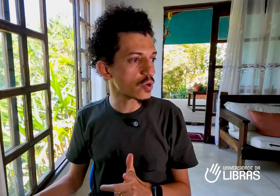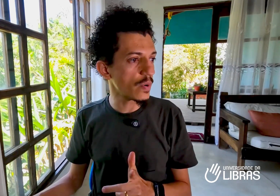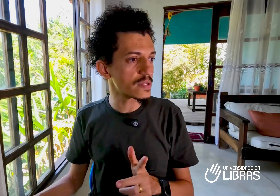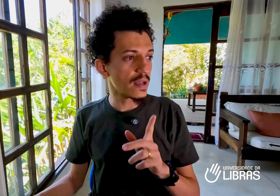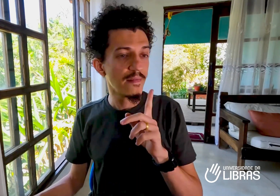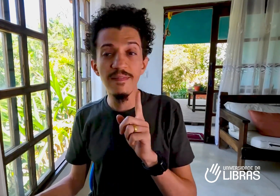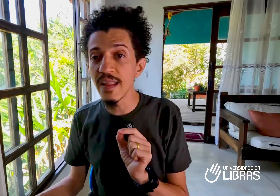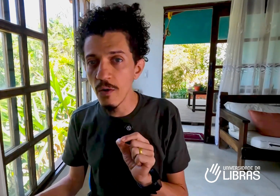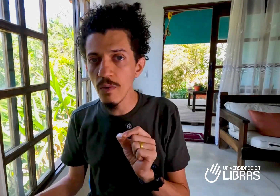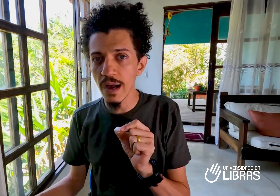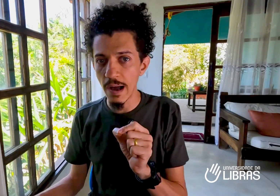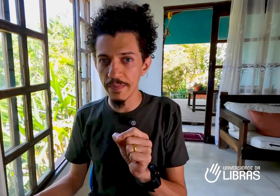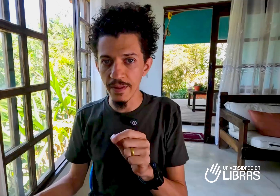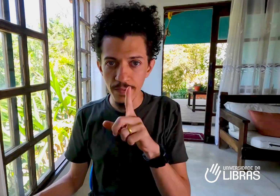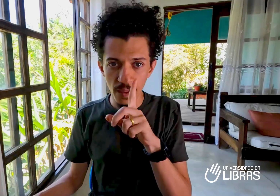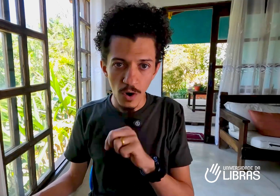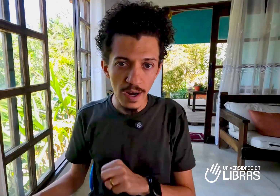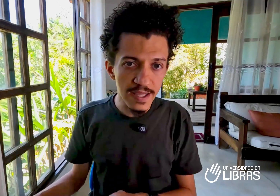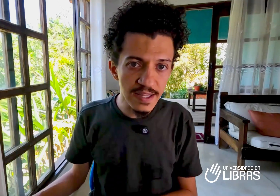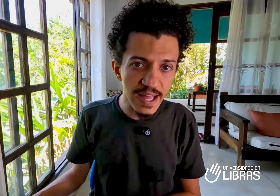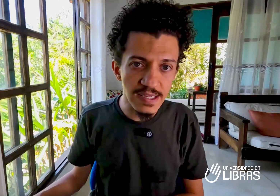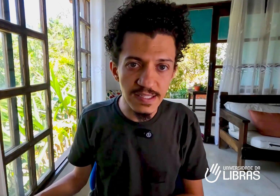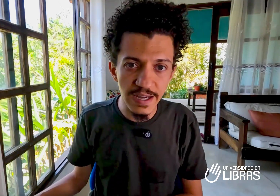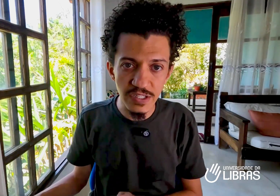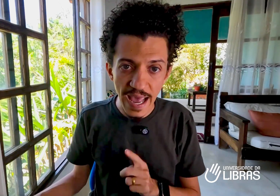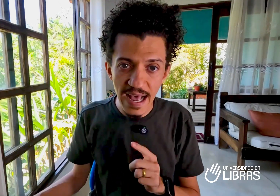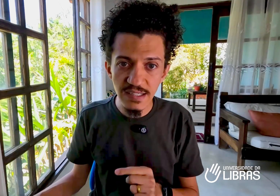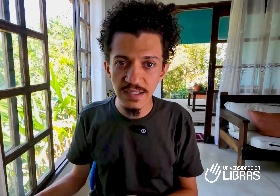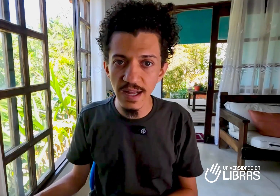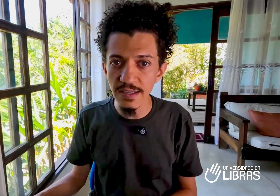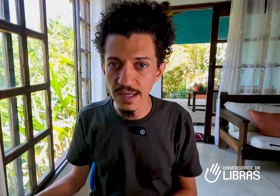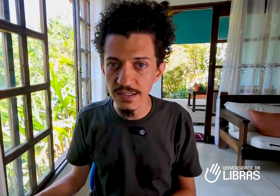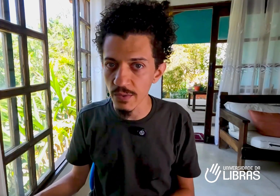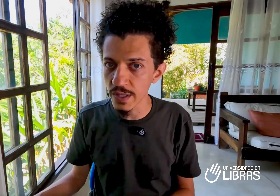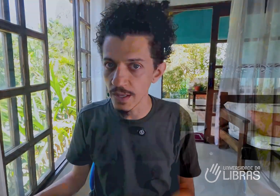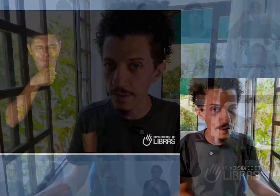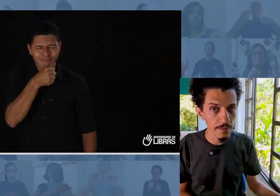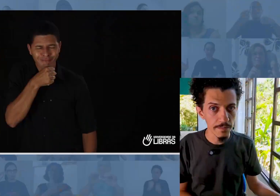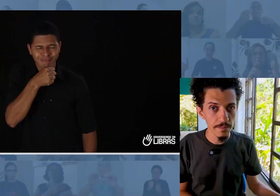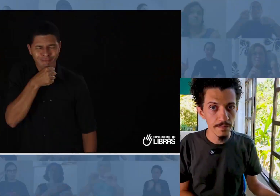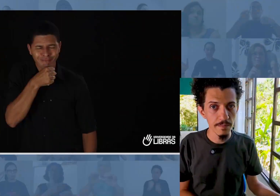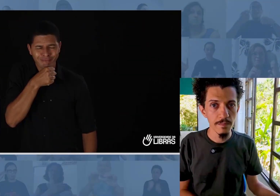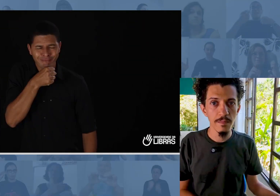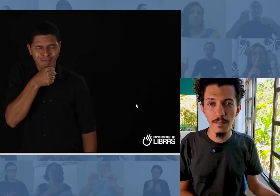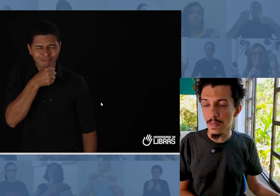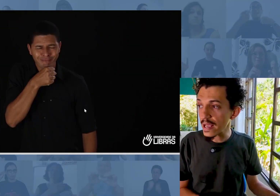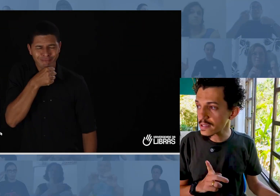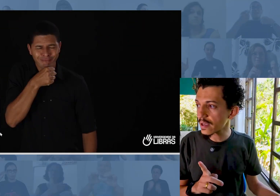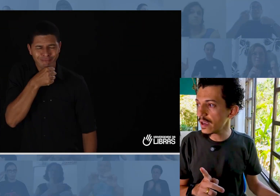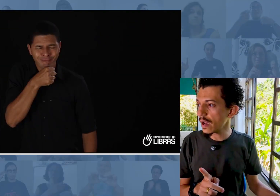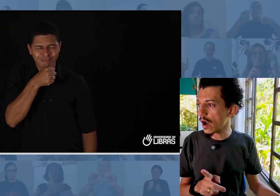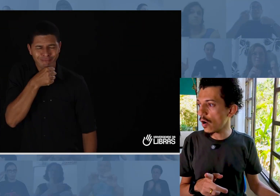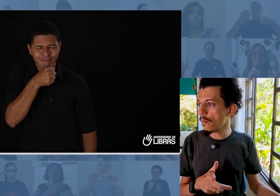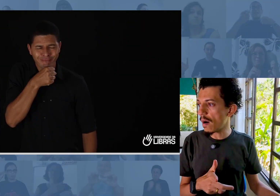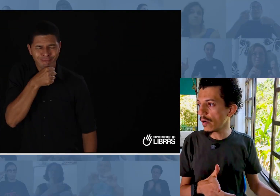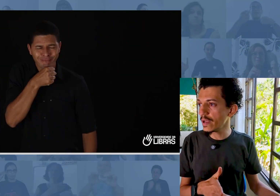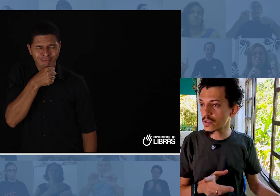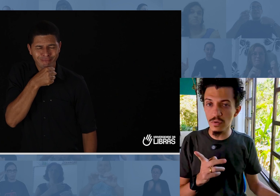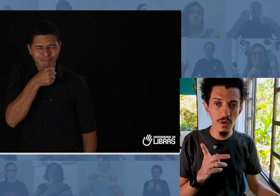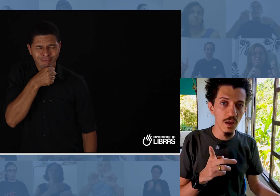pessoas não capta. Olha que interessante essa sinalização aqui. Esse aqui é o Maurício,